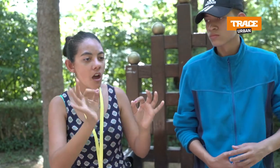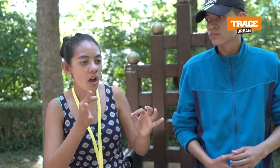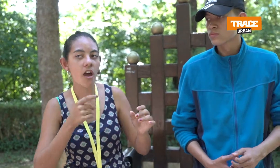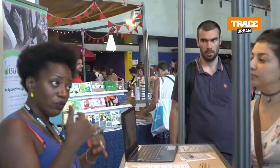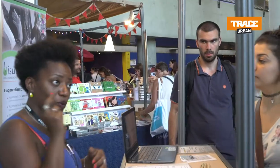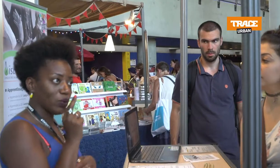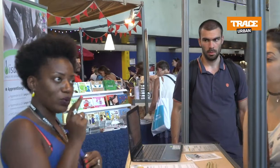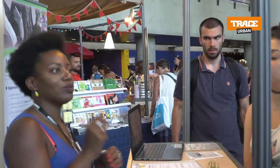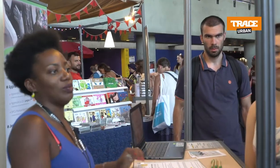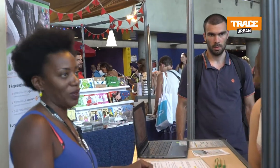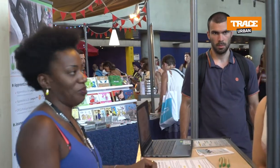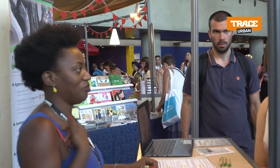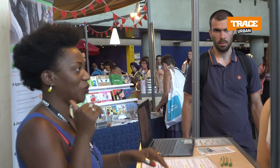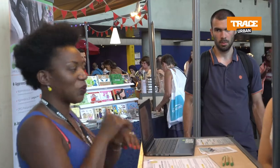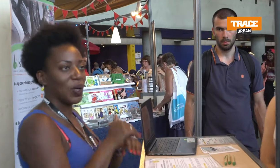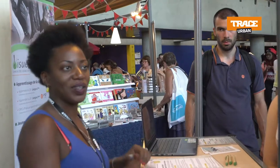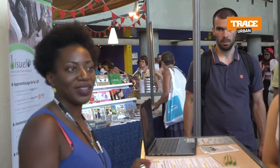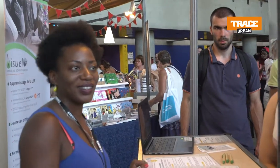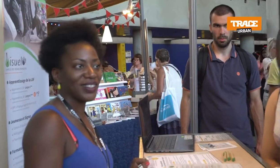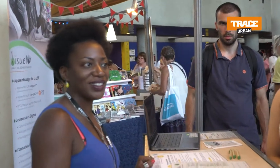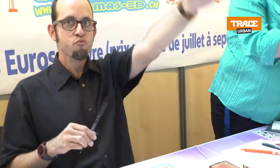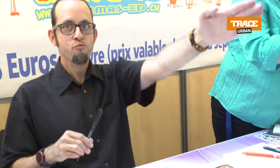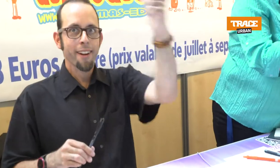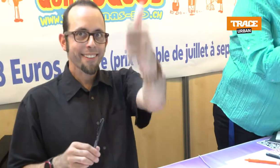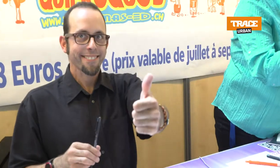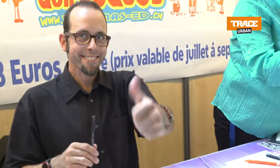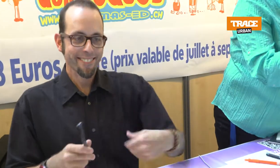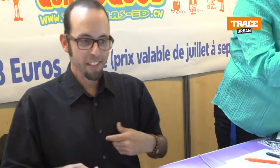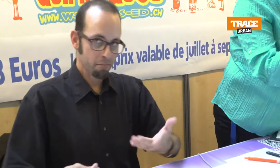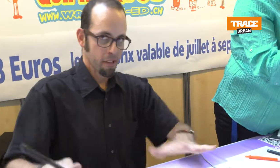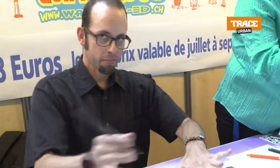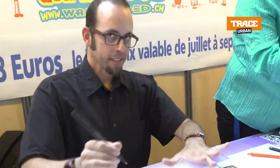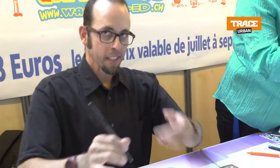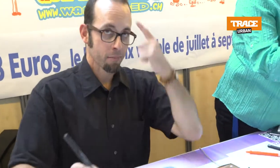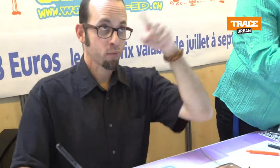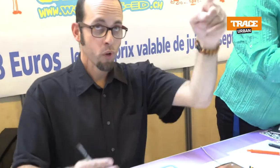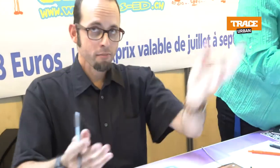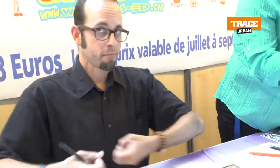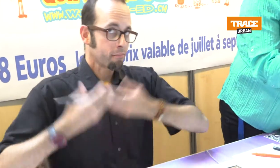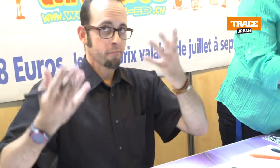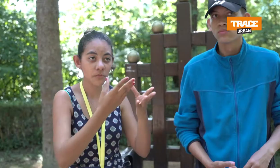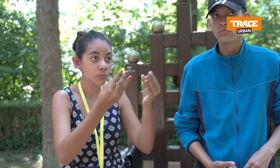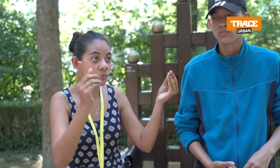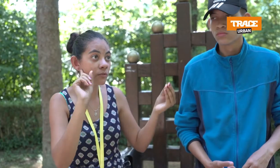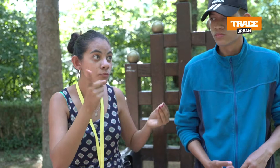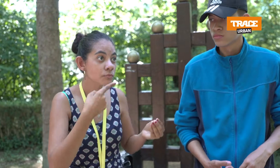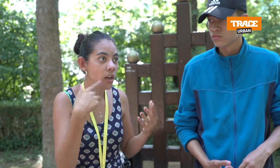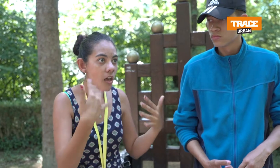Vraiment, des métiers aussi, m expliqué, les métiers qu'ils faisaient, etc. Moi, je ne connaissais pas. La Réunion, j'ai l'impression que c'est plus